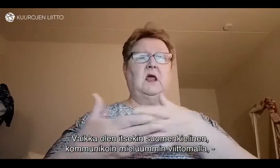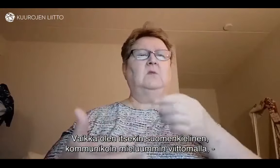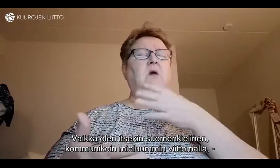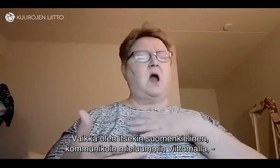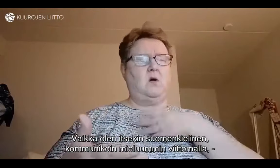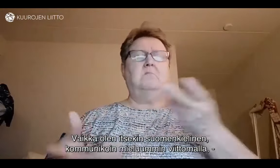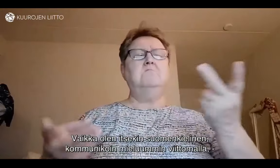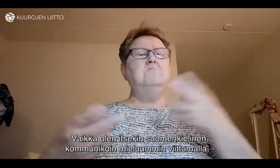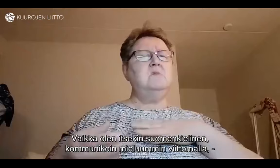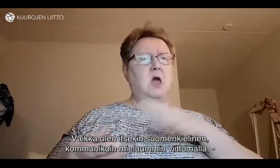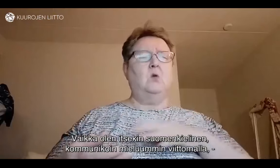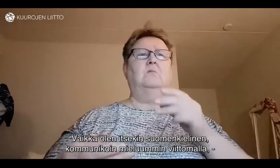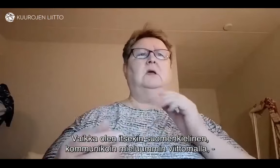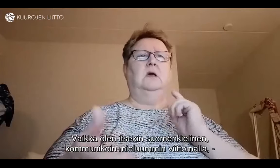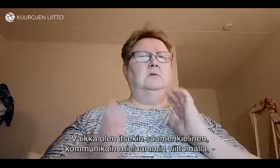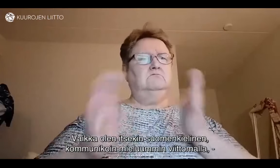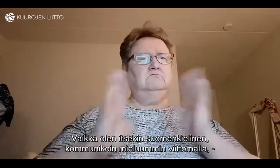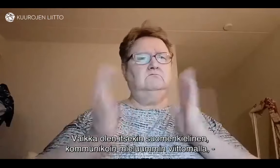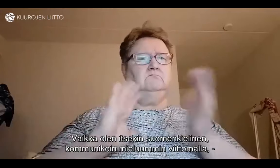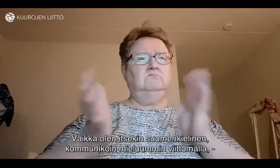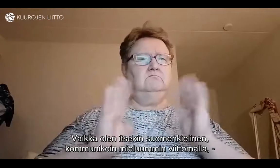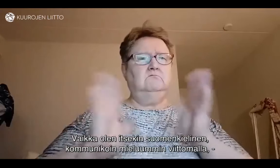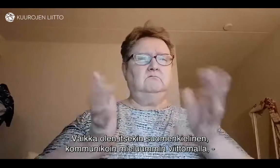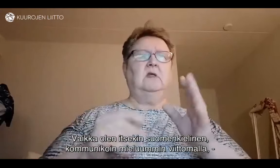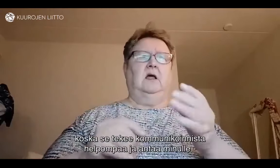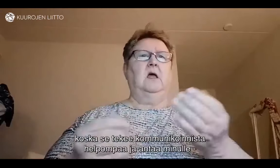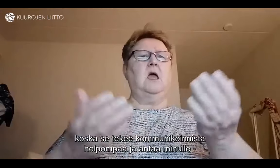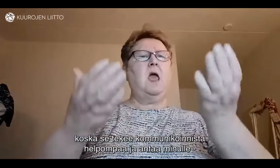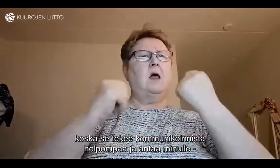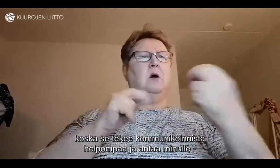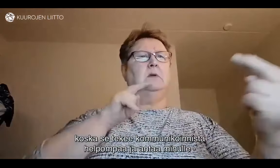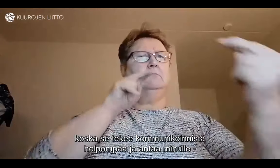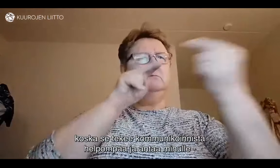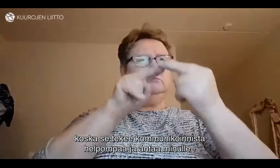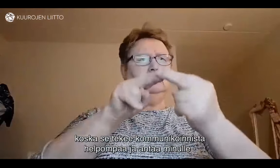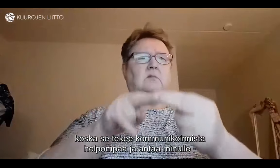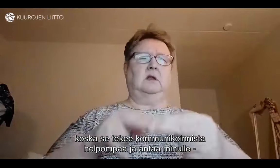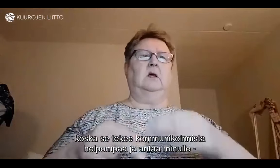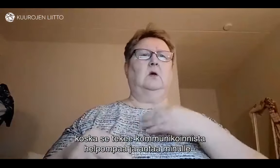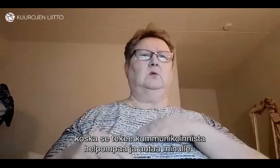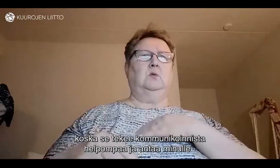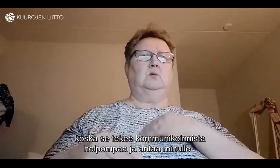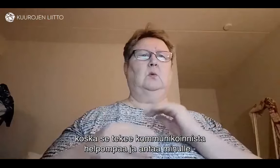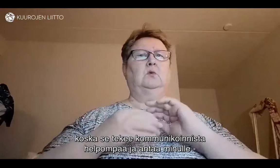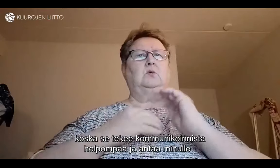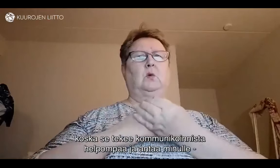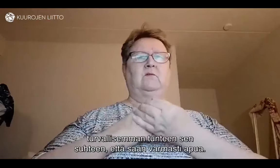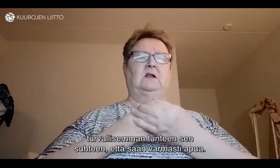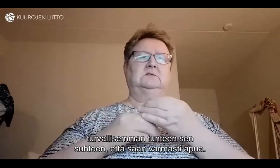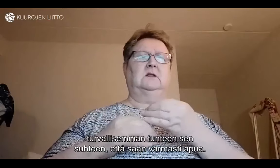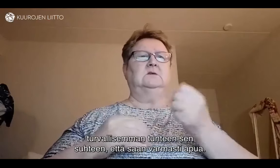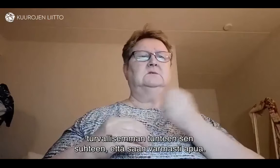tasolla. Vaikka olen itsekin suomenkielinen, kommunikoin mieluummin viittomalla, koska se